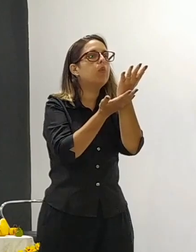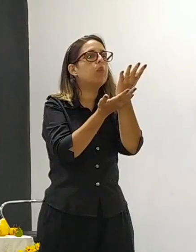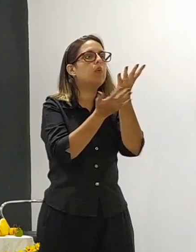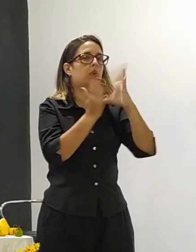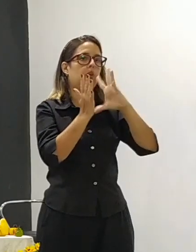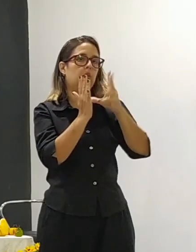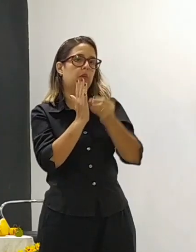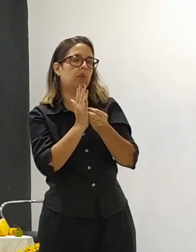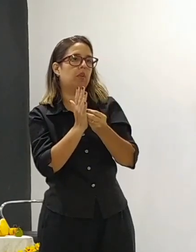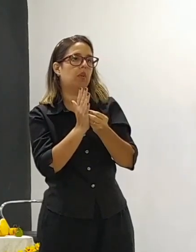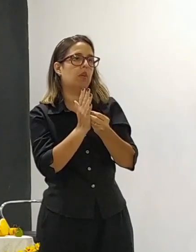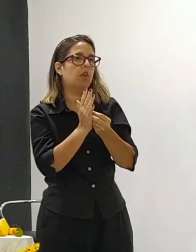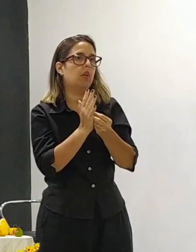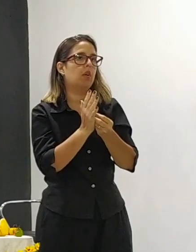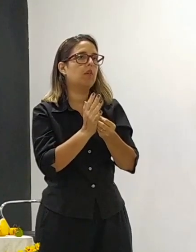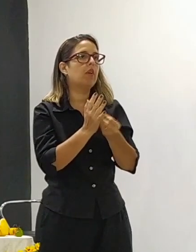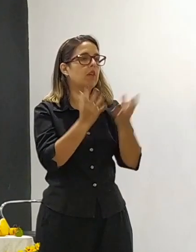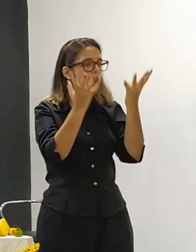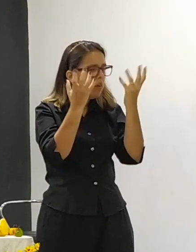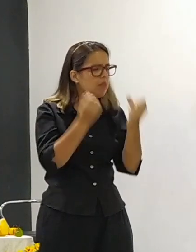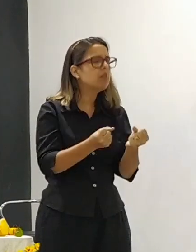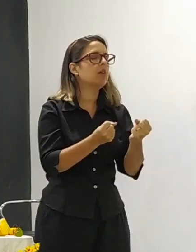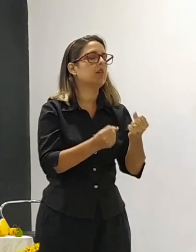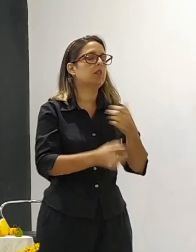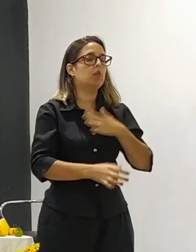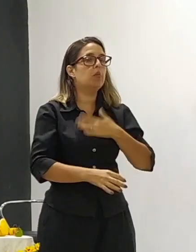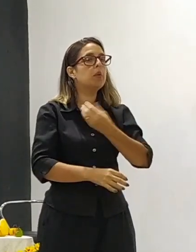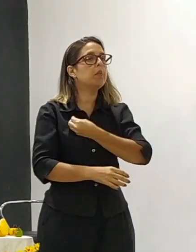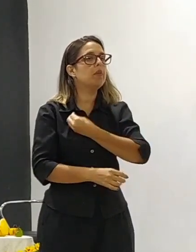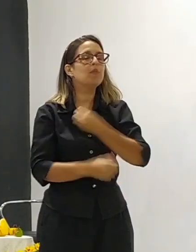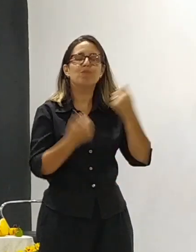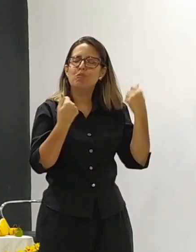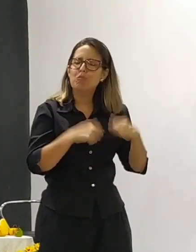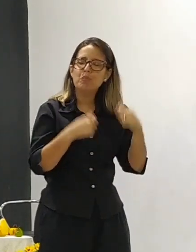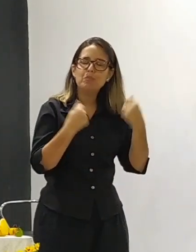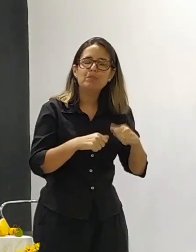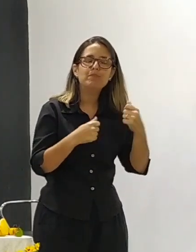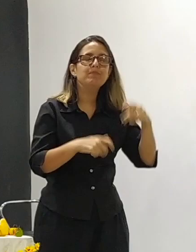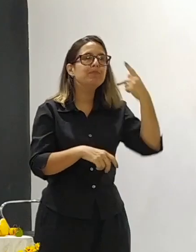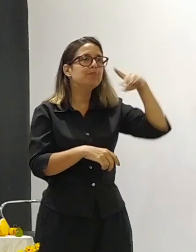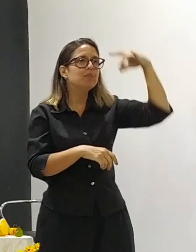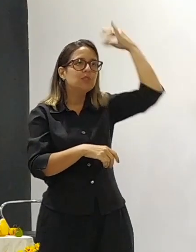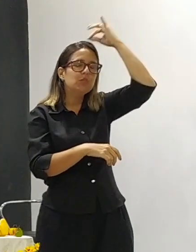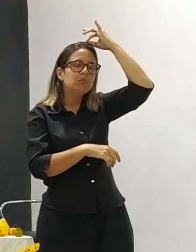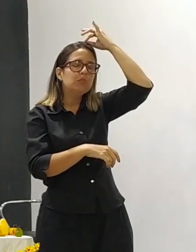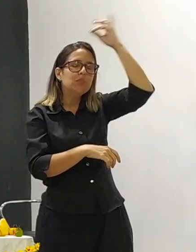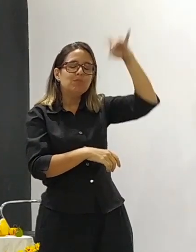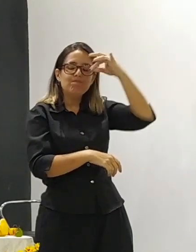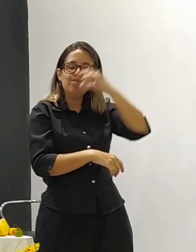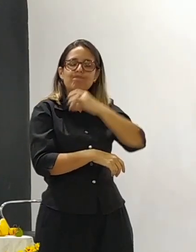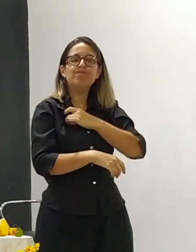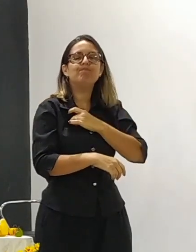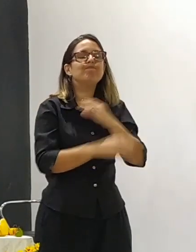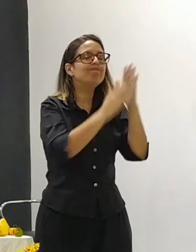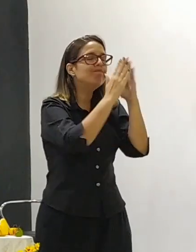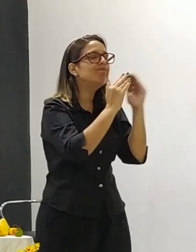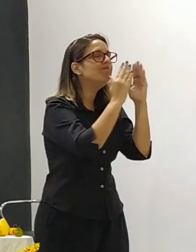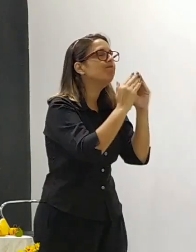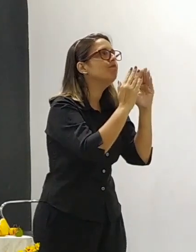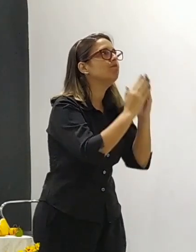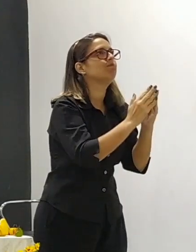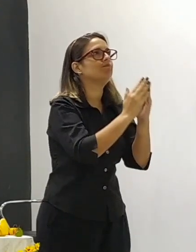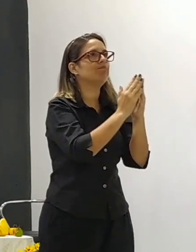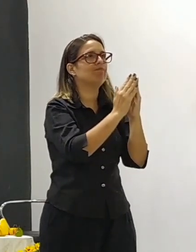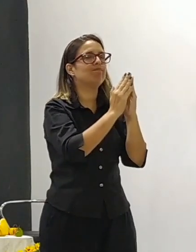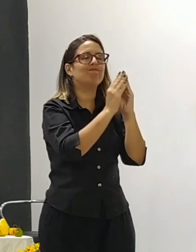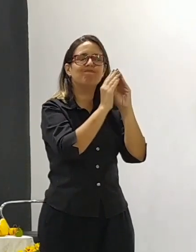Basta agora dizer: Senhor, eu quero para a minha vida, eu preciso do teu Espírito sobre mim, e eu vou buscar isso, Senhor, com